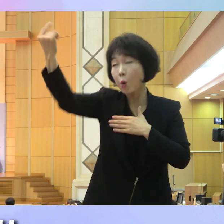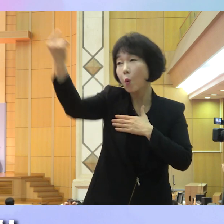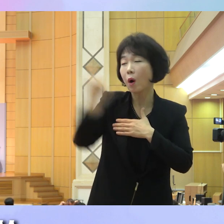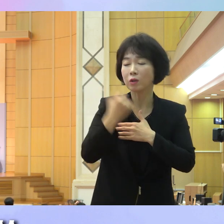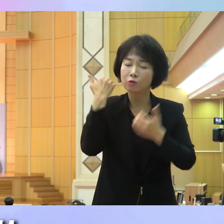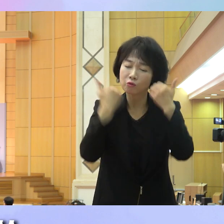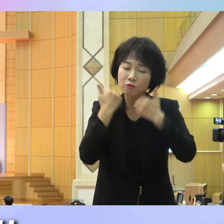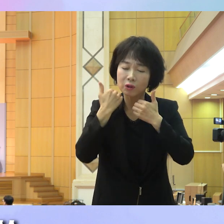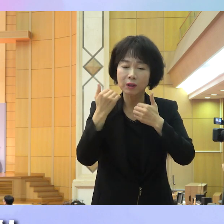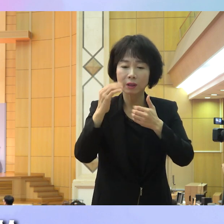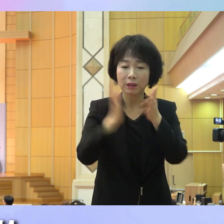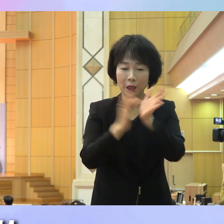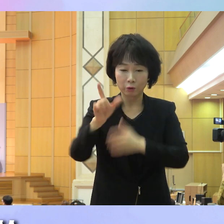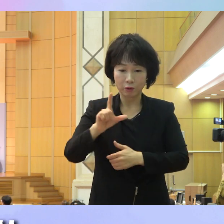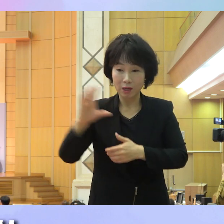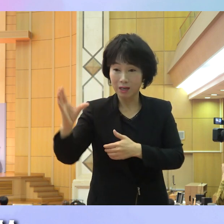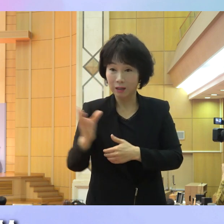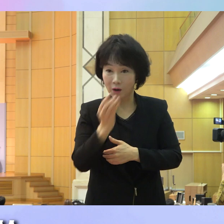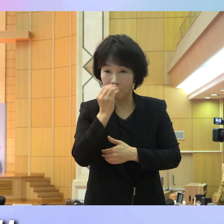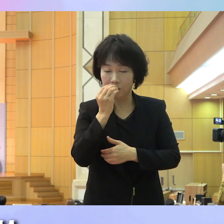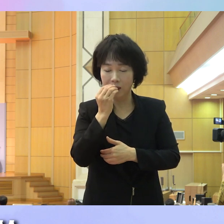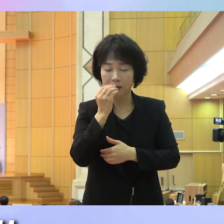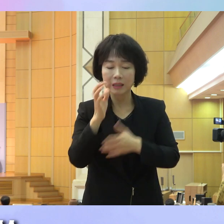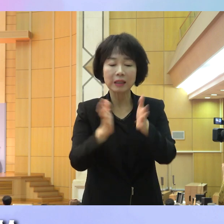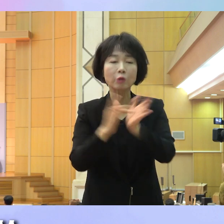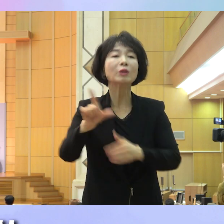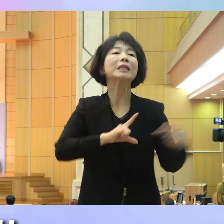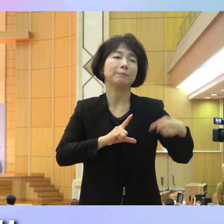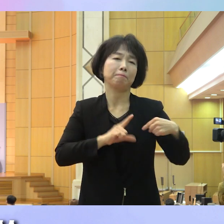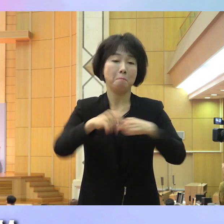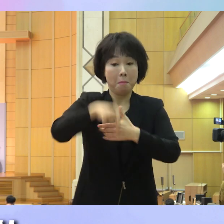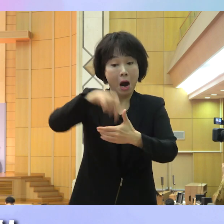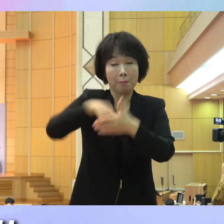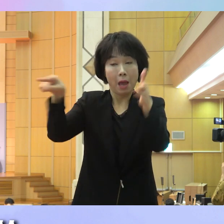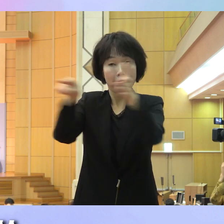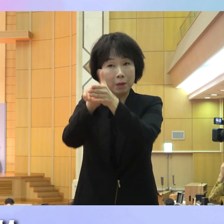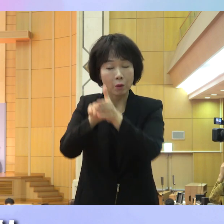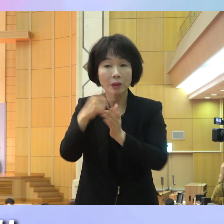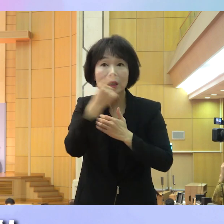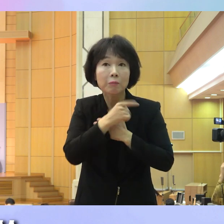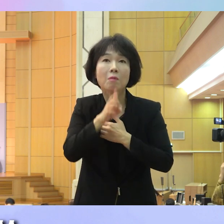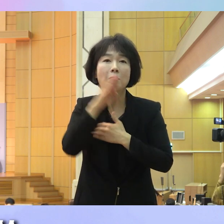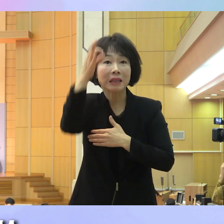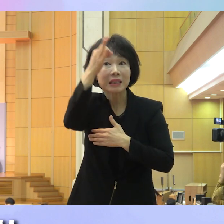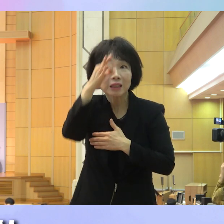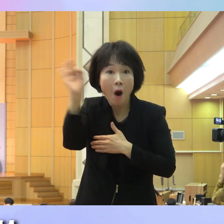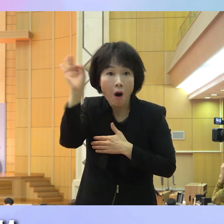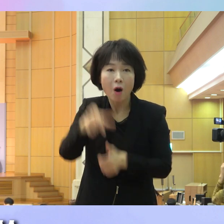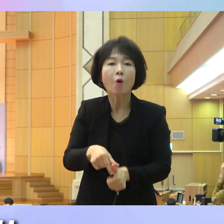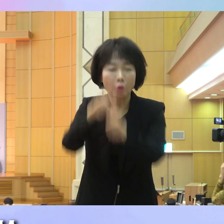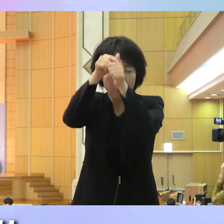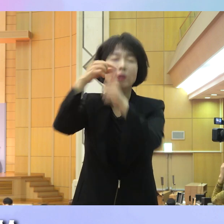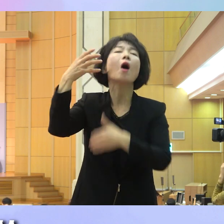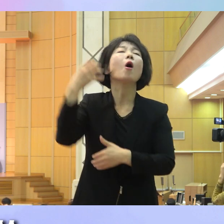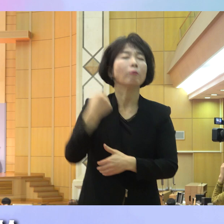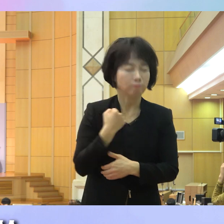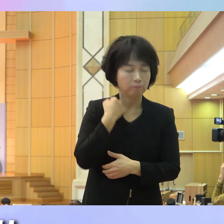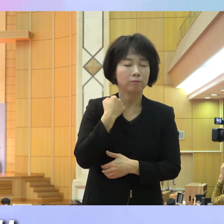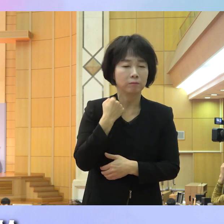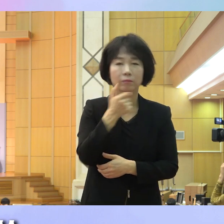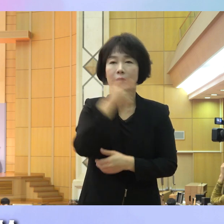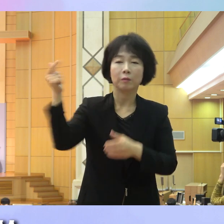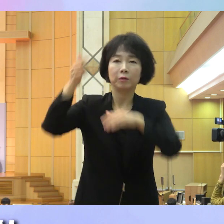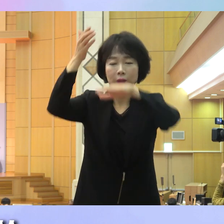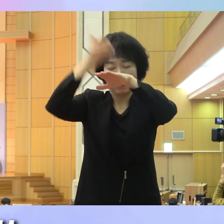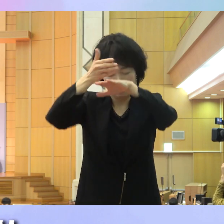당신의 그 거룩한 이름 예수 그리스도 이름을 마음으로 믿고 입으로 시인하면 구원 얻게 하심을